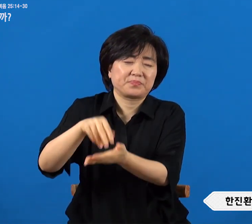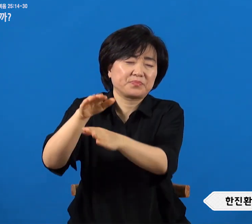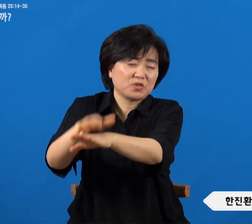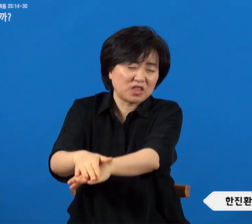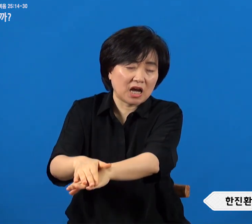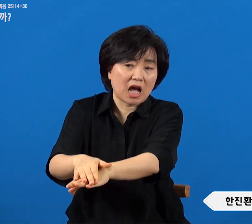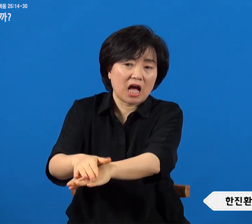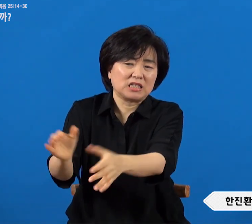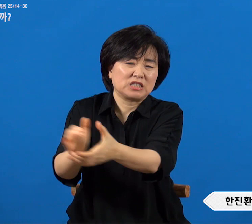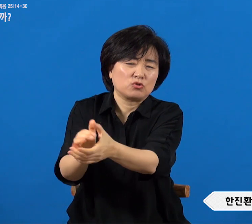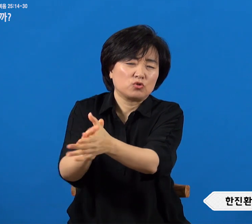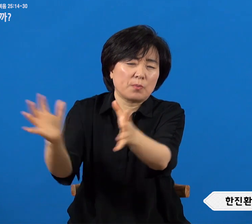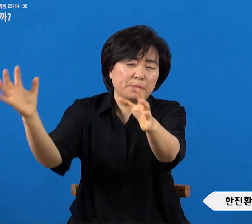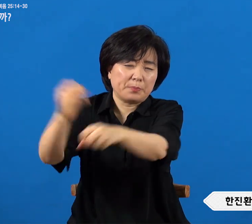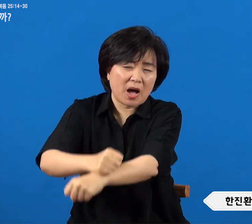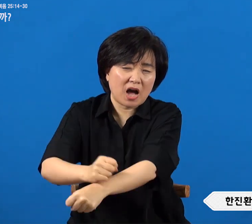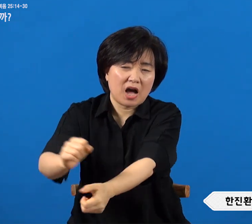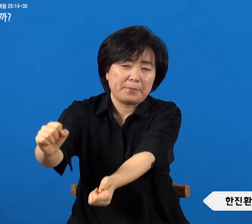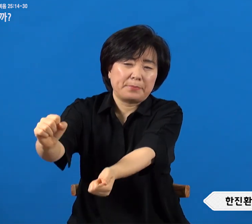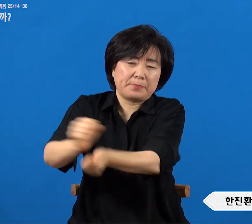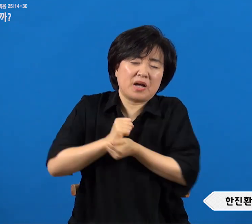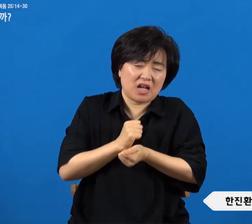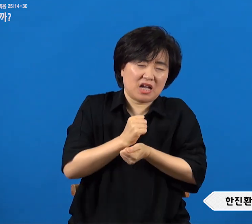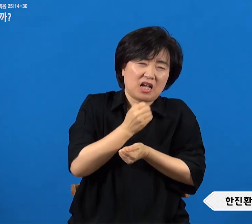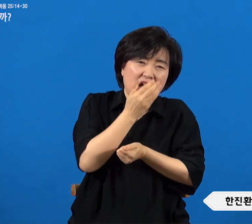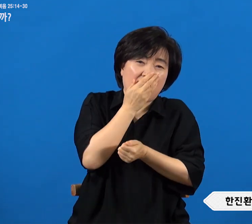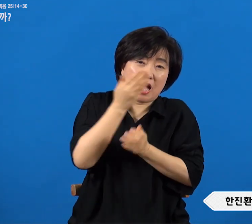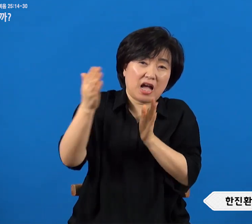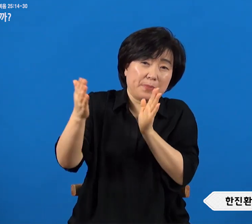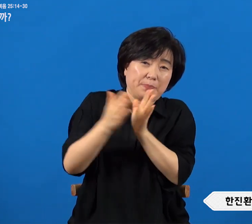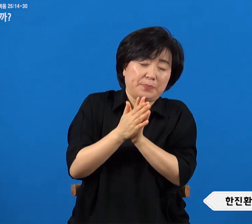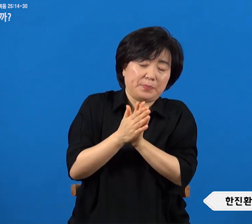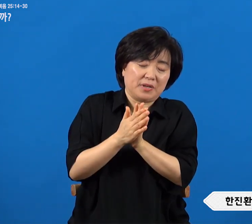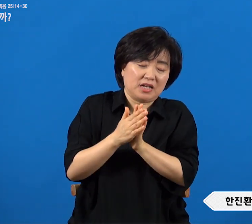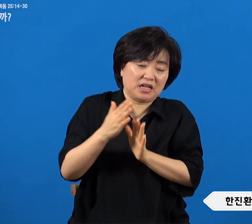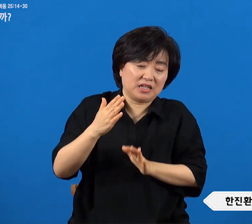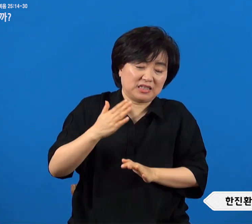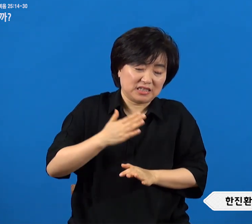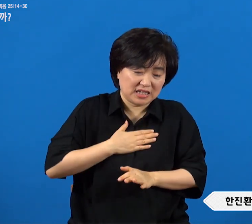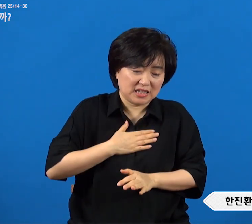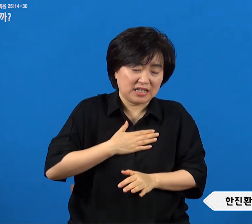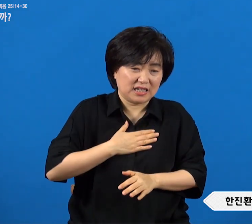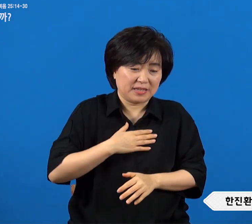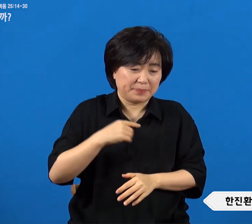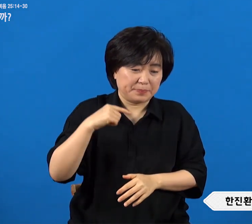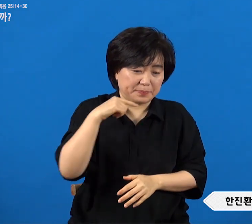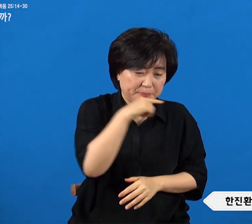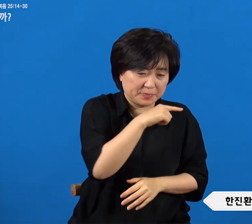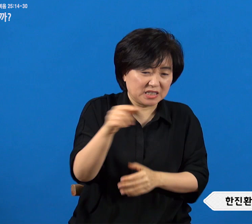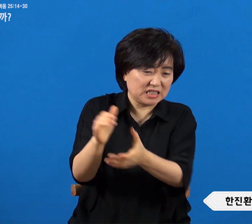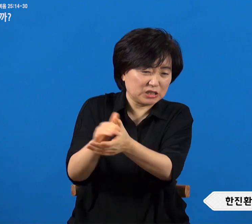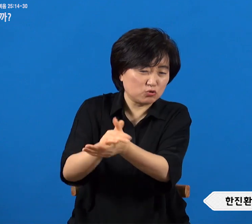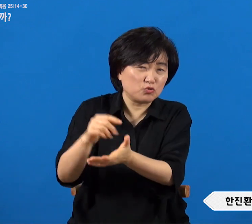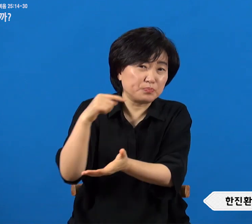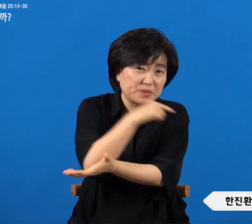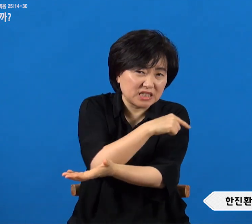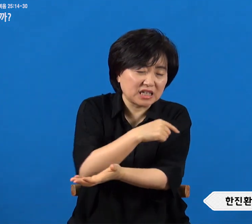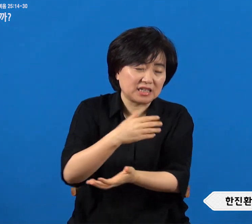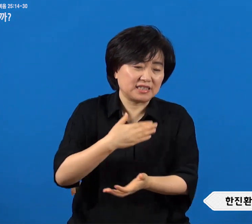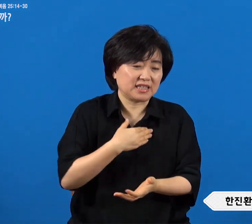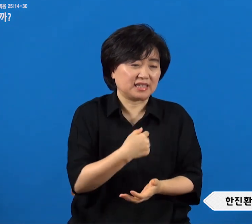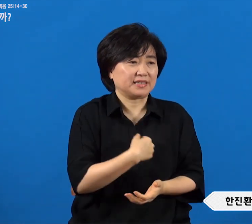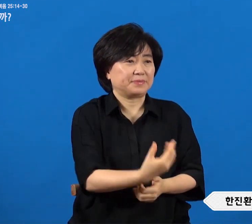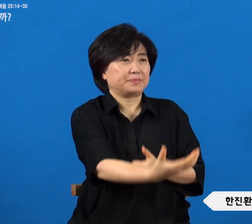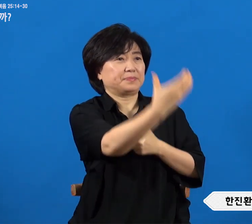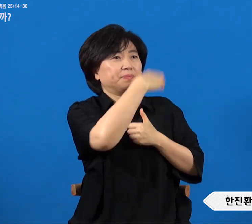그러니까 채권자가 집사님에게 와서 당신이 보증 섰으니까 당신이 빚을 갚으라고 합니다.